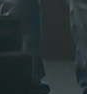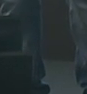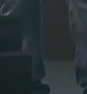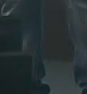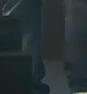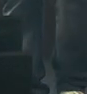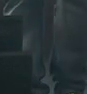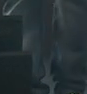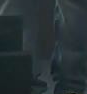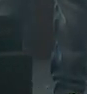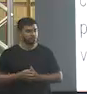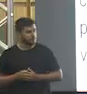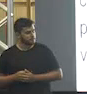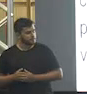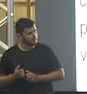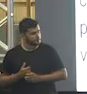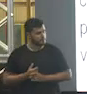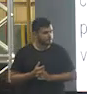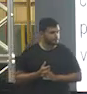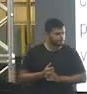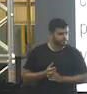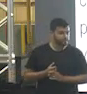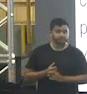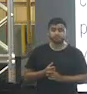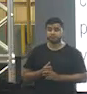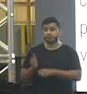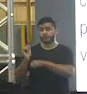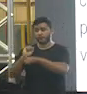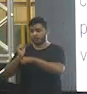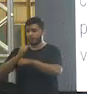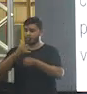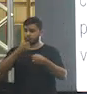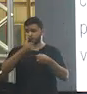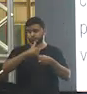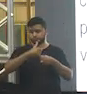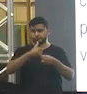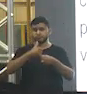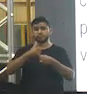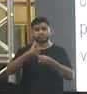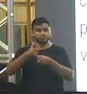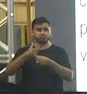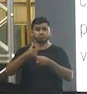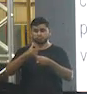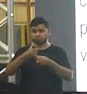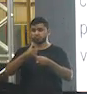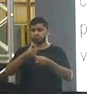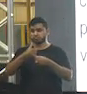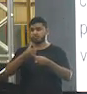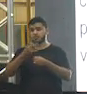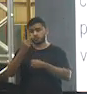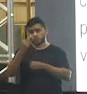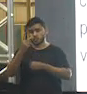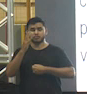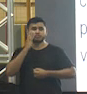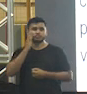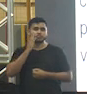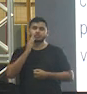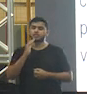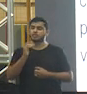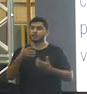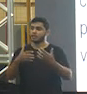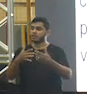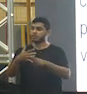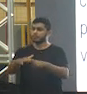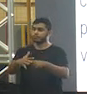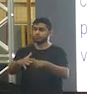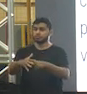do Enem. O carro flex é uma realidade no Brasil. Estes veículos estão equipados com motor que tem a capacidade